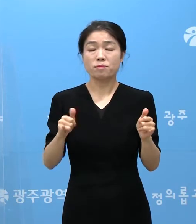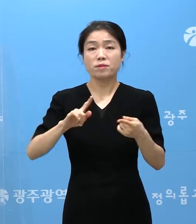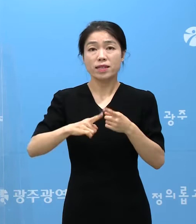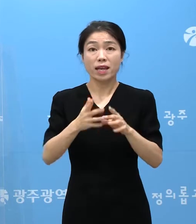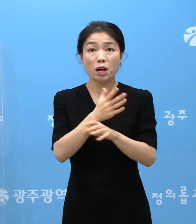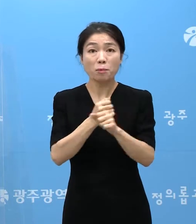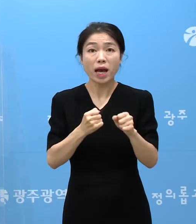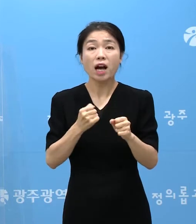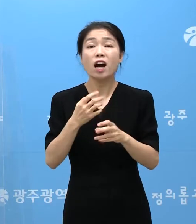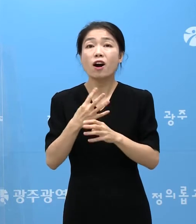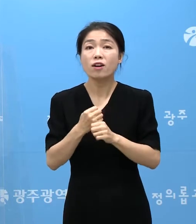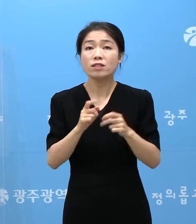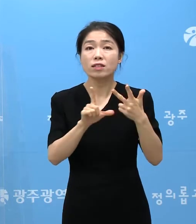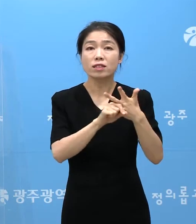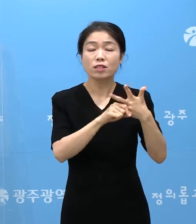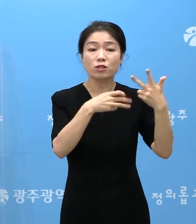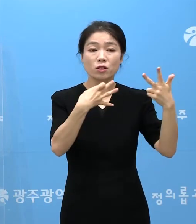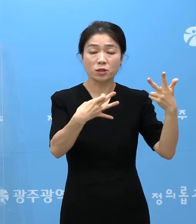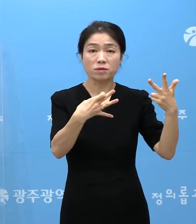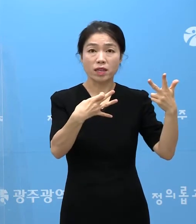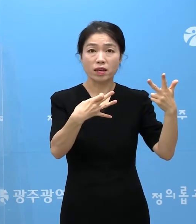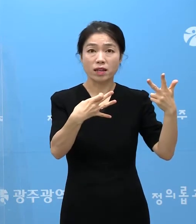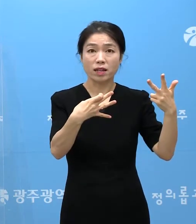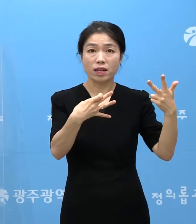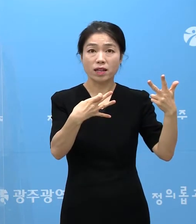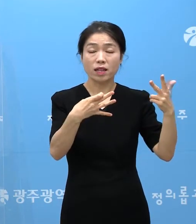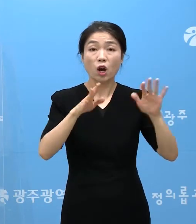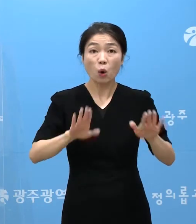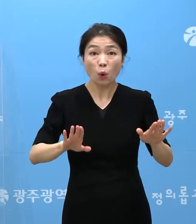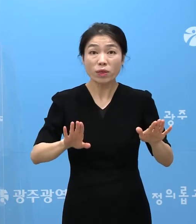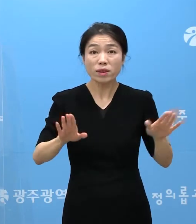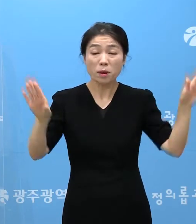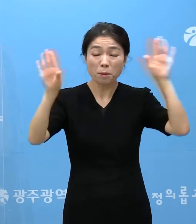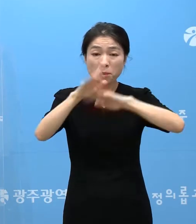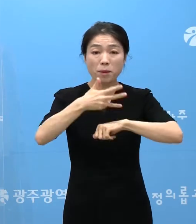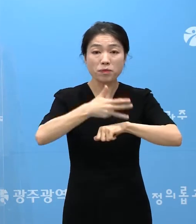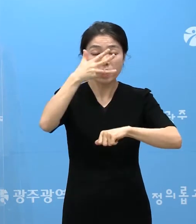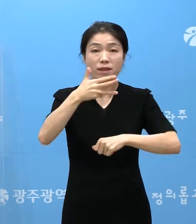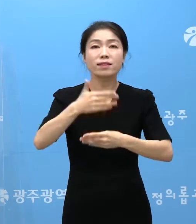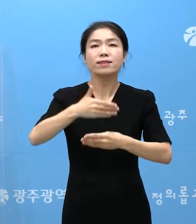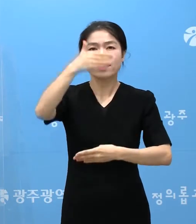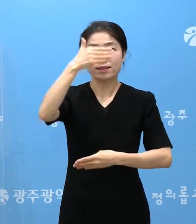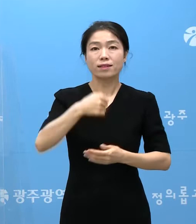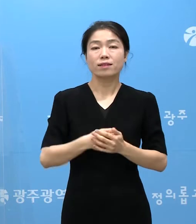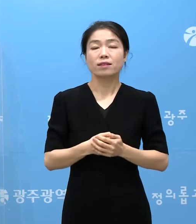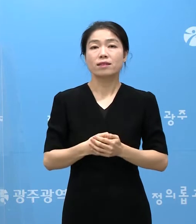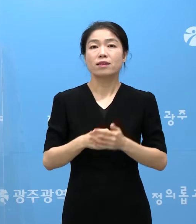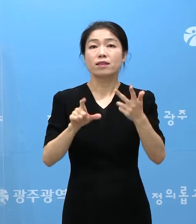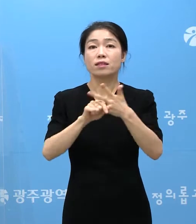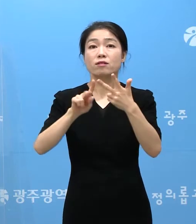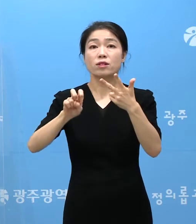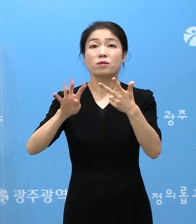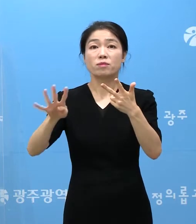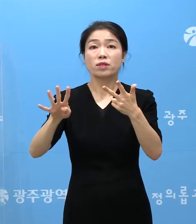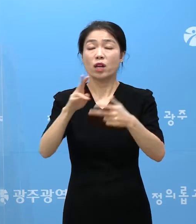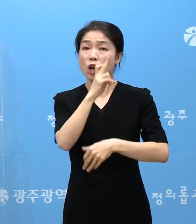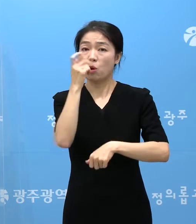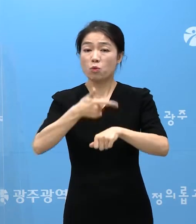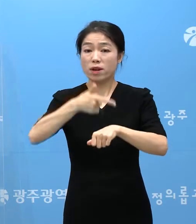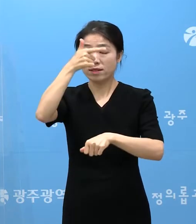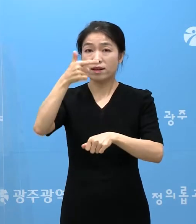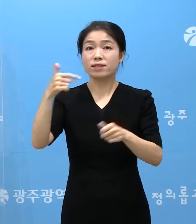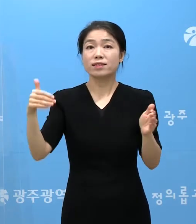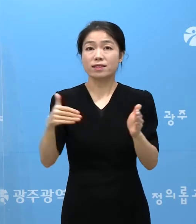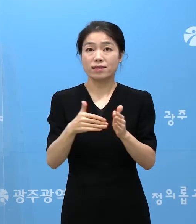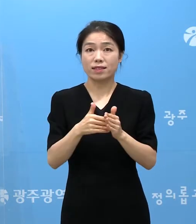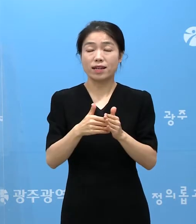대한 예약은 7월 14일 금일 저녁 8시부터 재개하여 7월 24일 오후